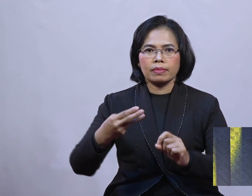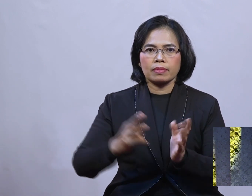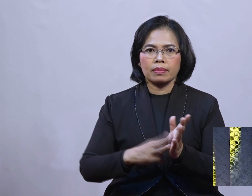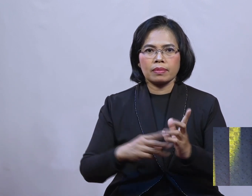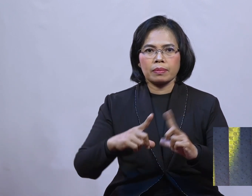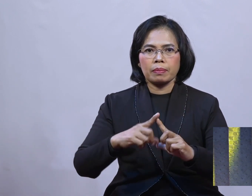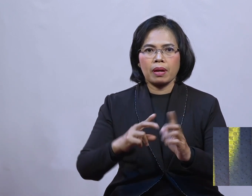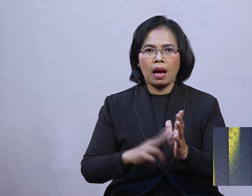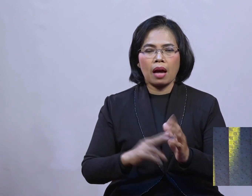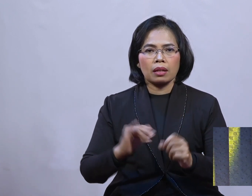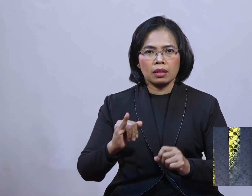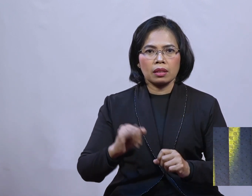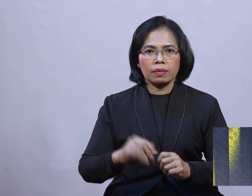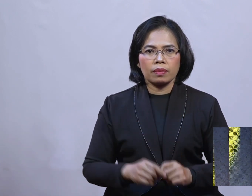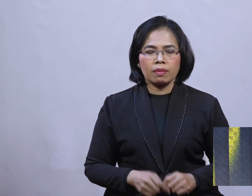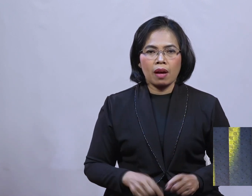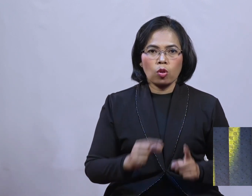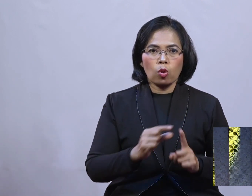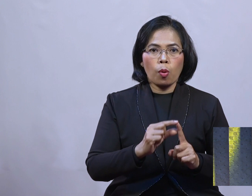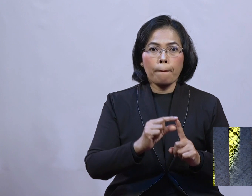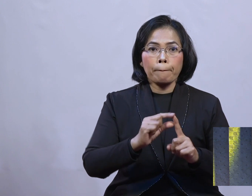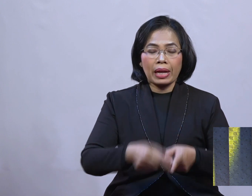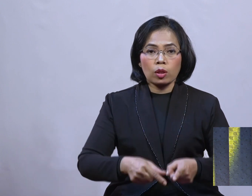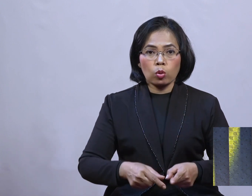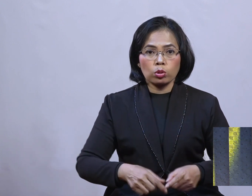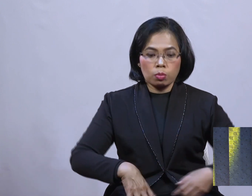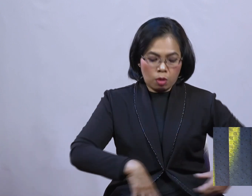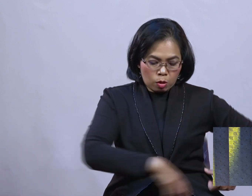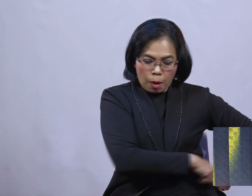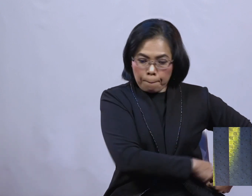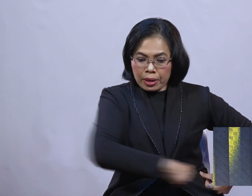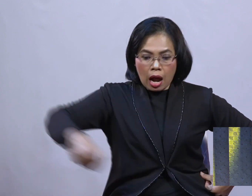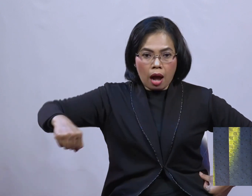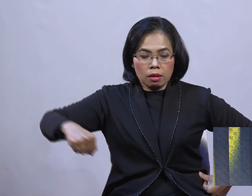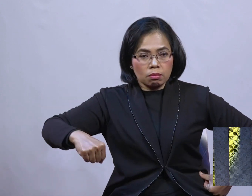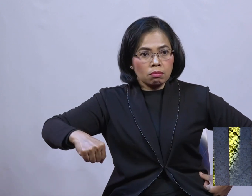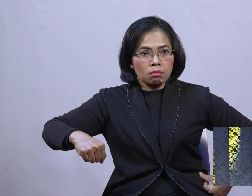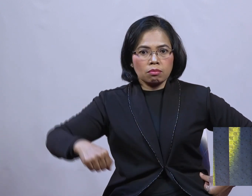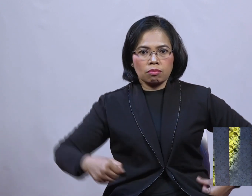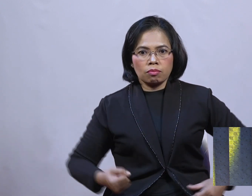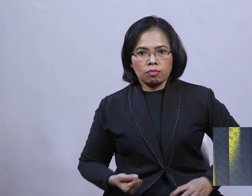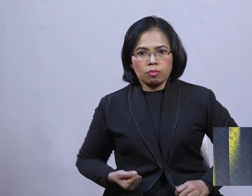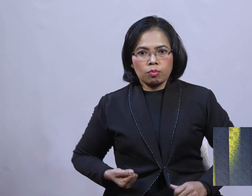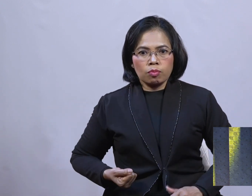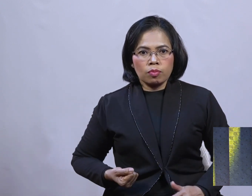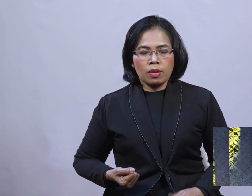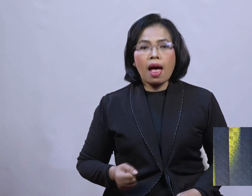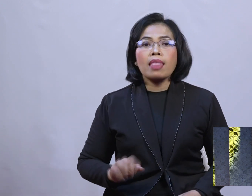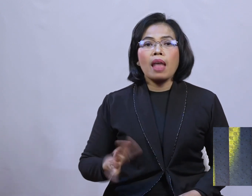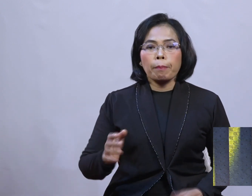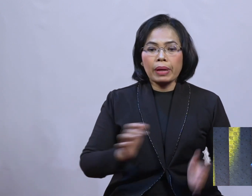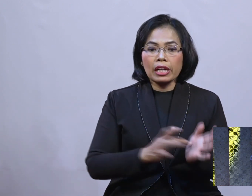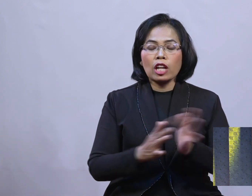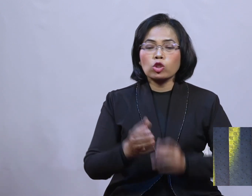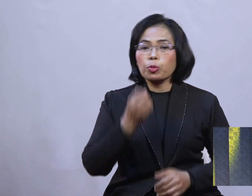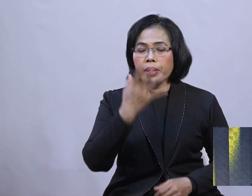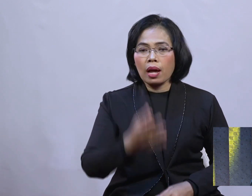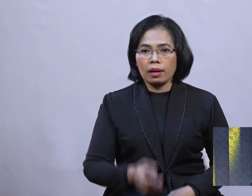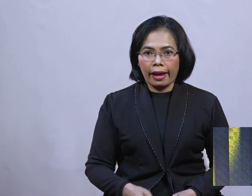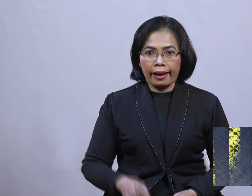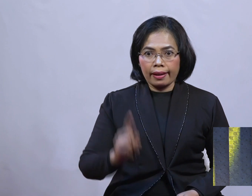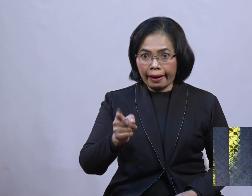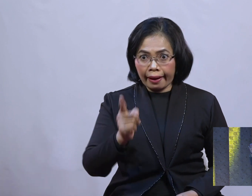Hai Petrus sarung dan pedang ini dia nggak bilang Petrus mancap Hai